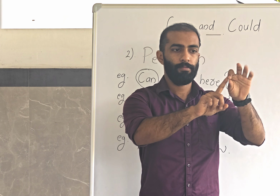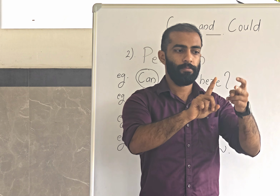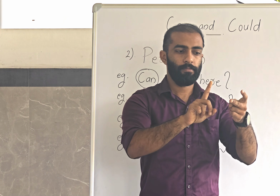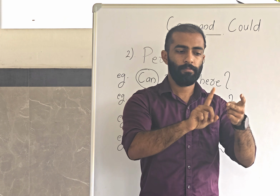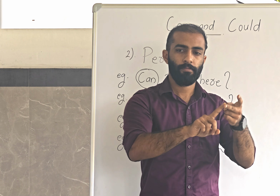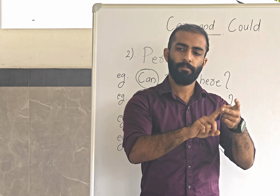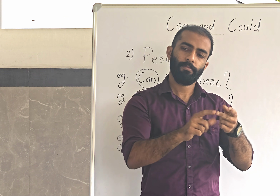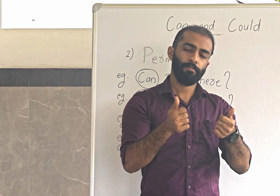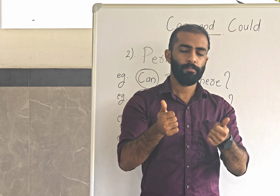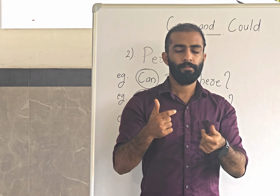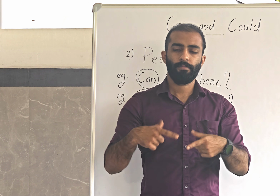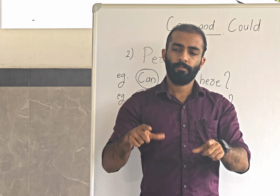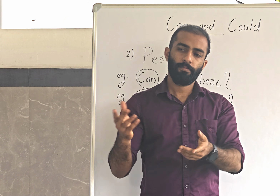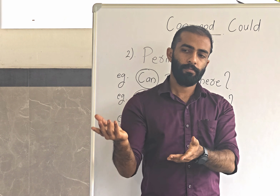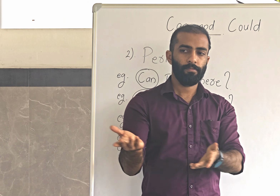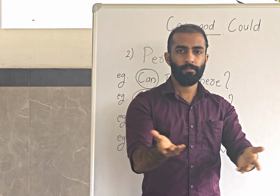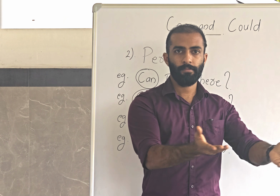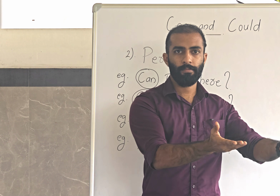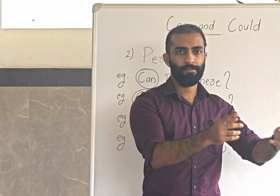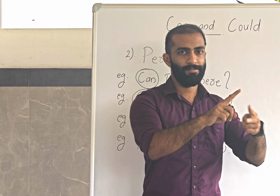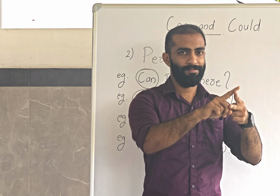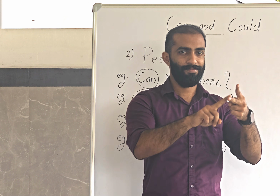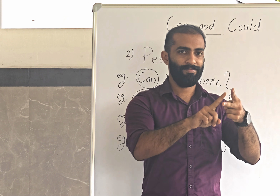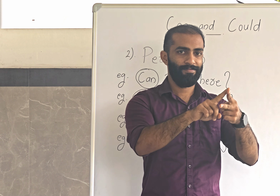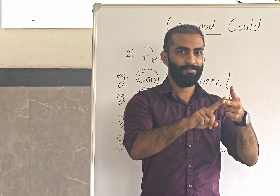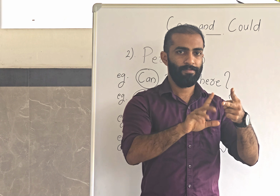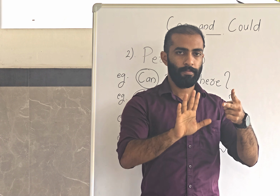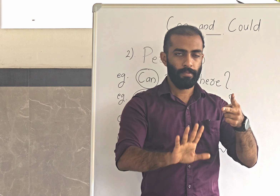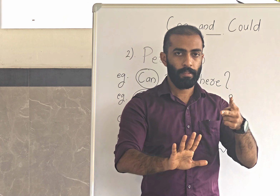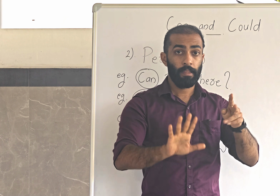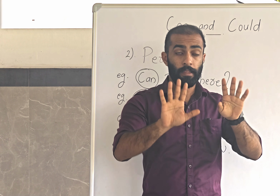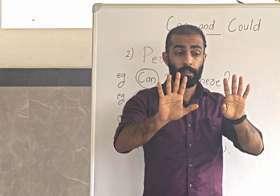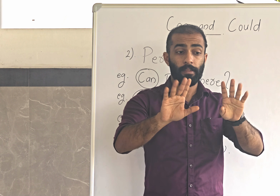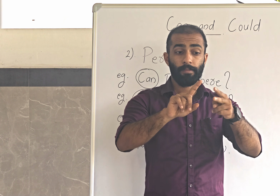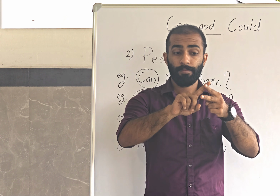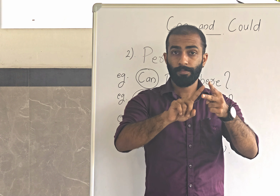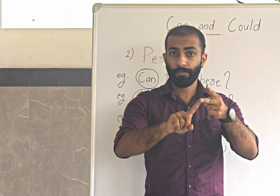ഒന്ന് അനുവാദം ചോദിക്കുന്നത്, 2 അനുവാദം കൊടുക്കുന്നത്.